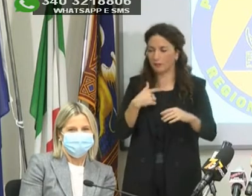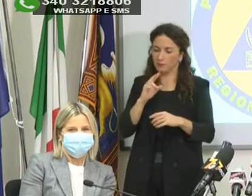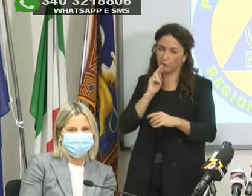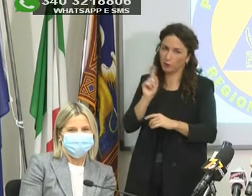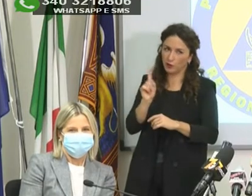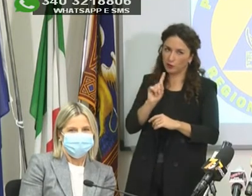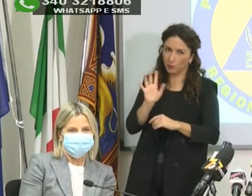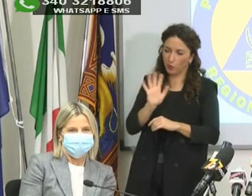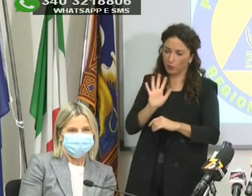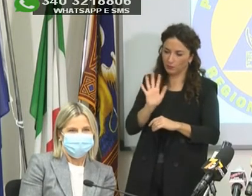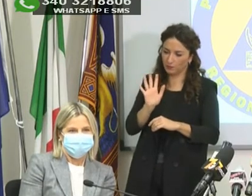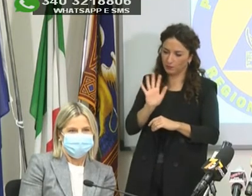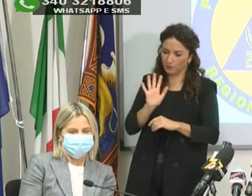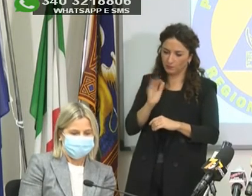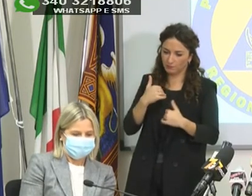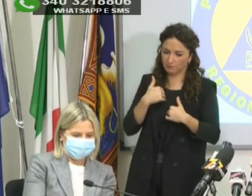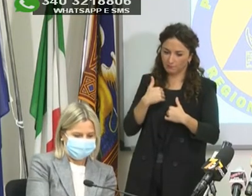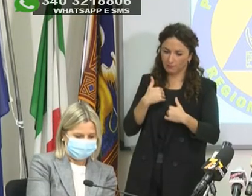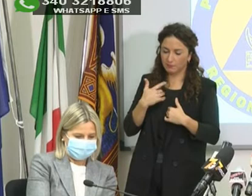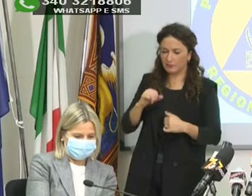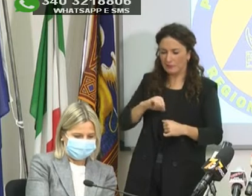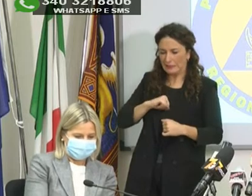ste robe, cioè non intervengo. È una vicenda